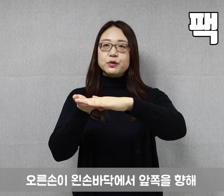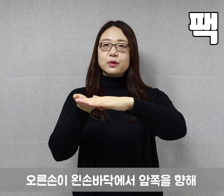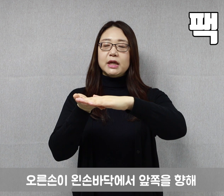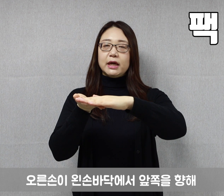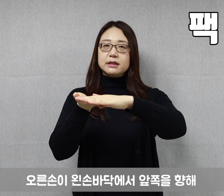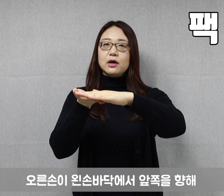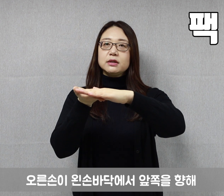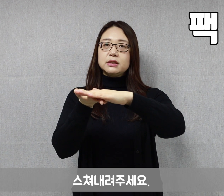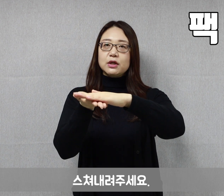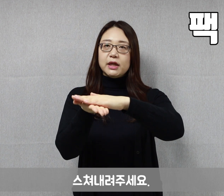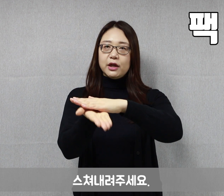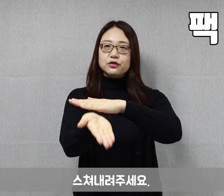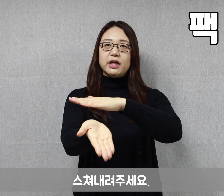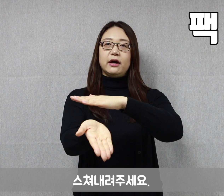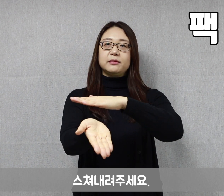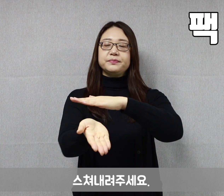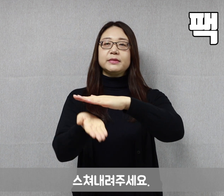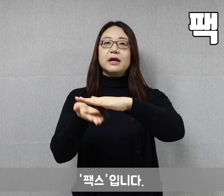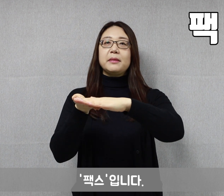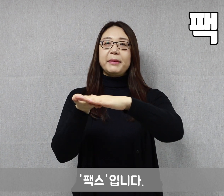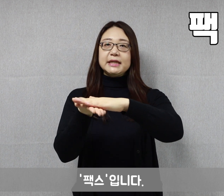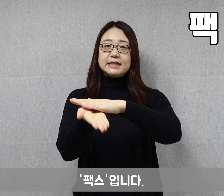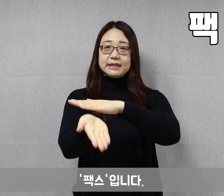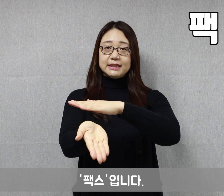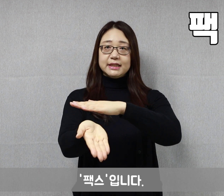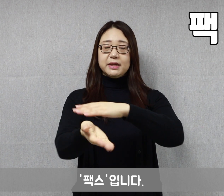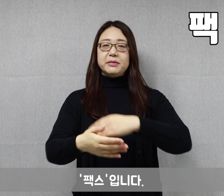앞쪽을 향해서 스쳐 내려주세요. 팩스입니다.